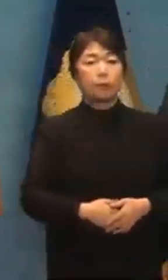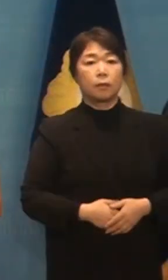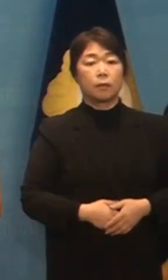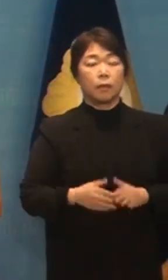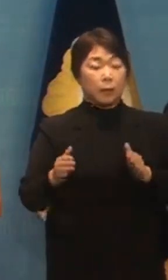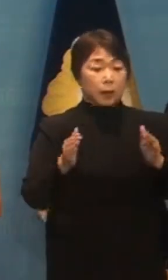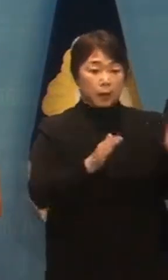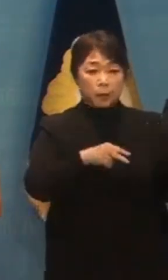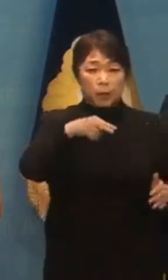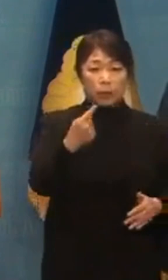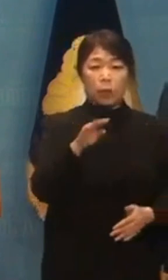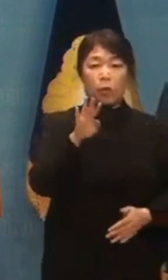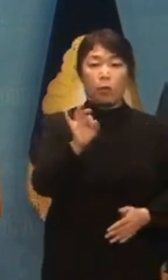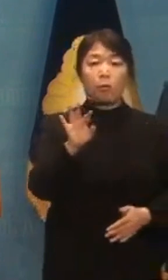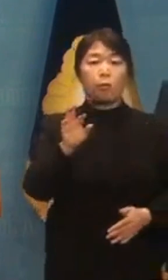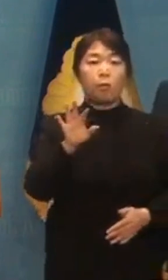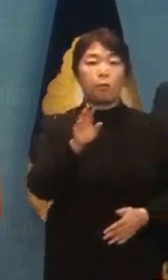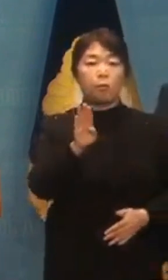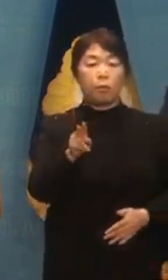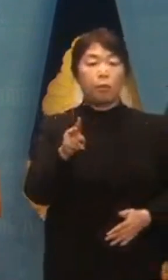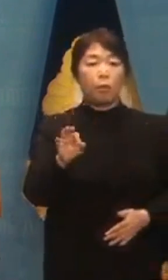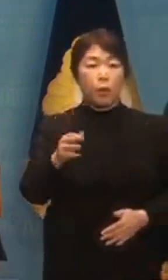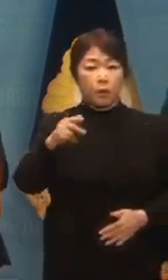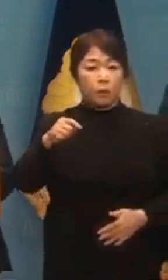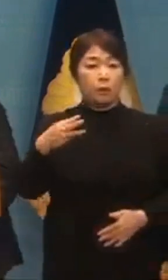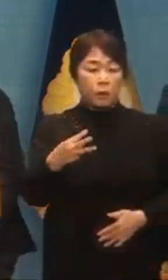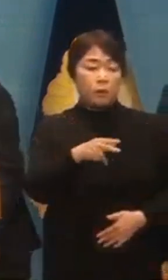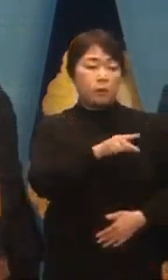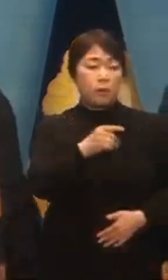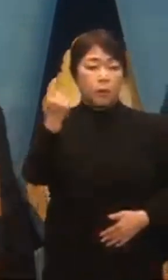예, 다음은 서병철 국회의원 취지 발언하시겠습니다.